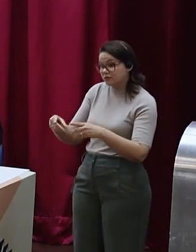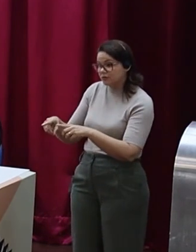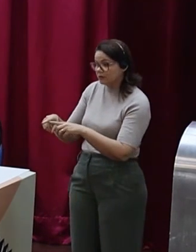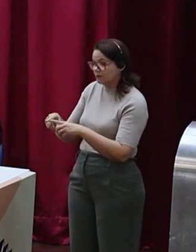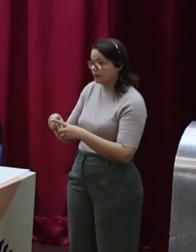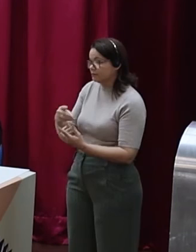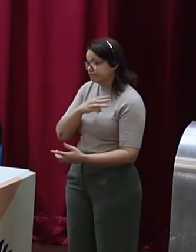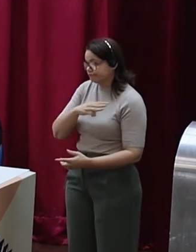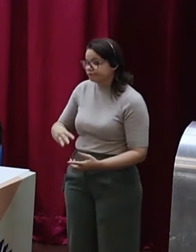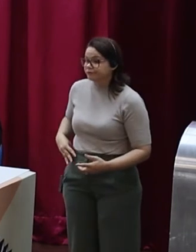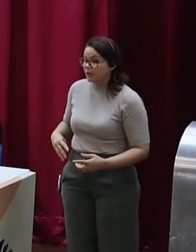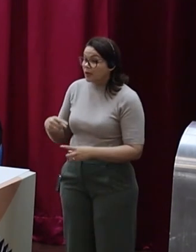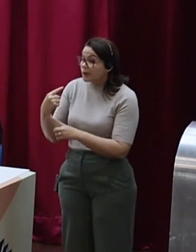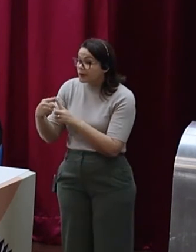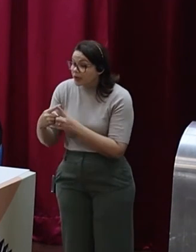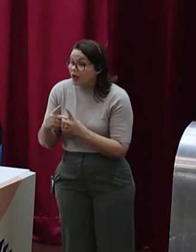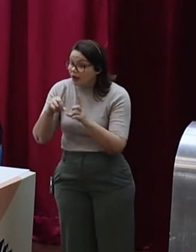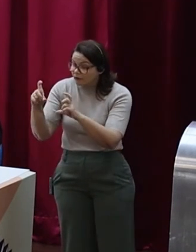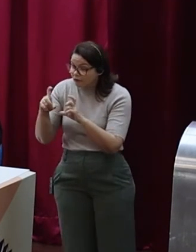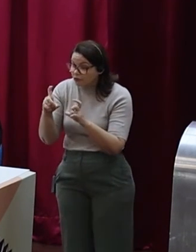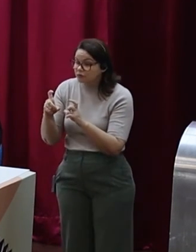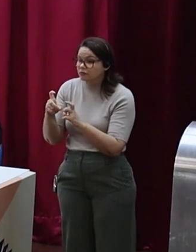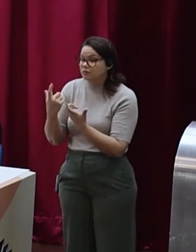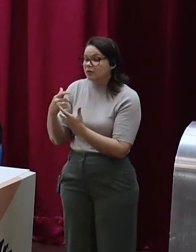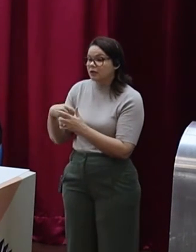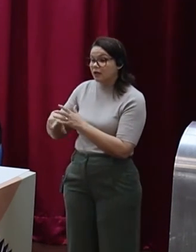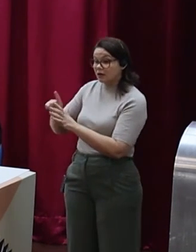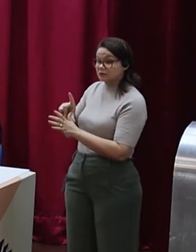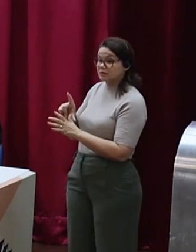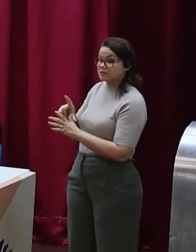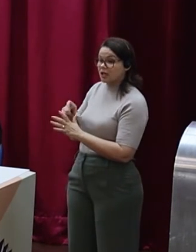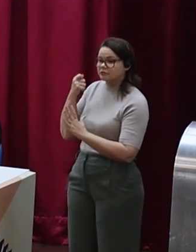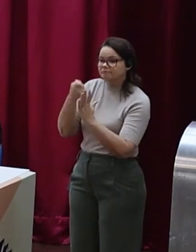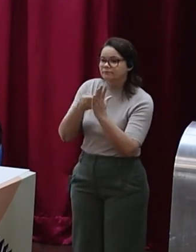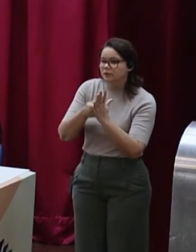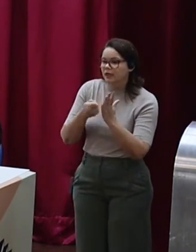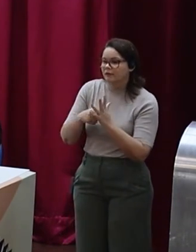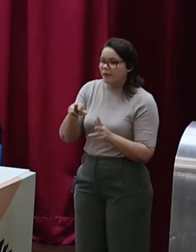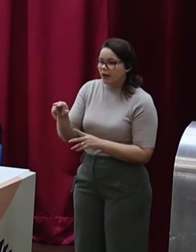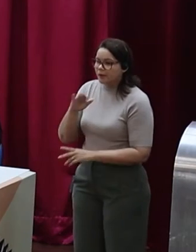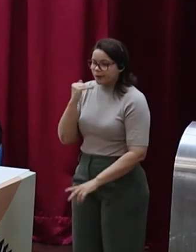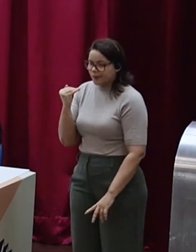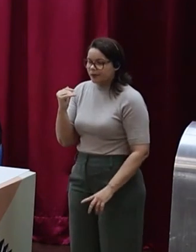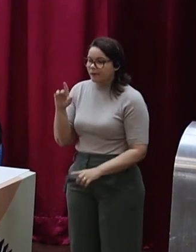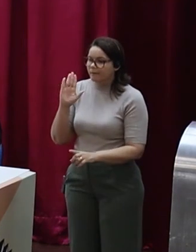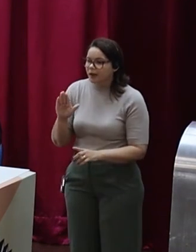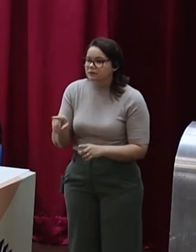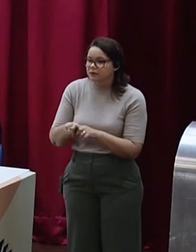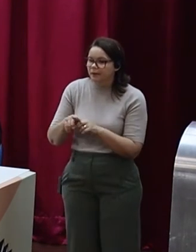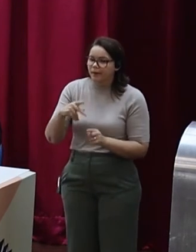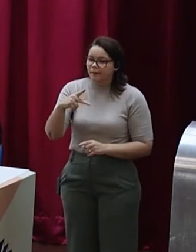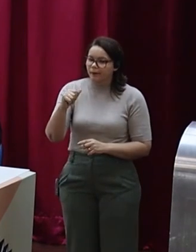né? Então, acho que uma das fotos no final era também um dos membros do coletivo Papo Reto